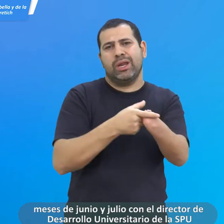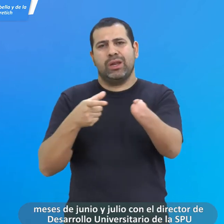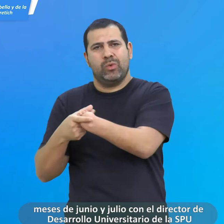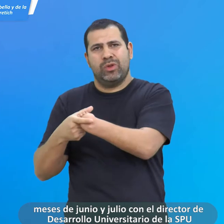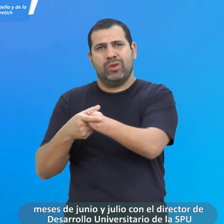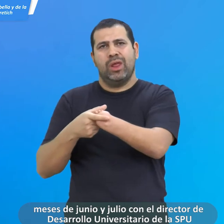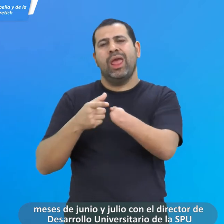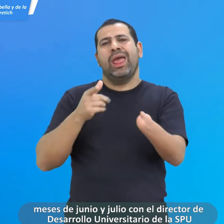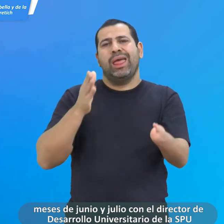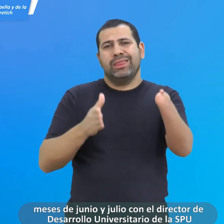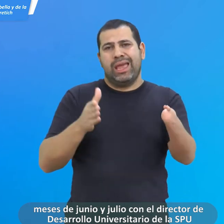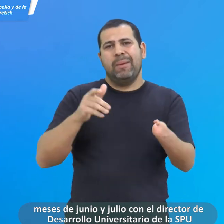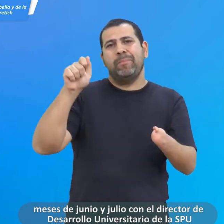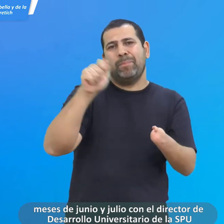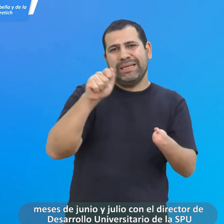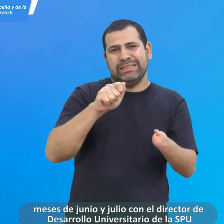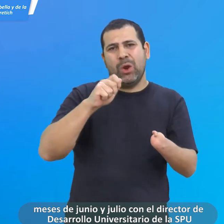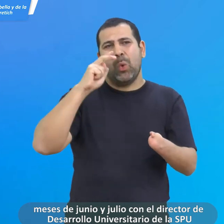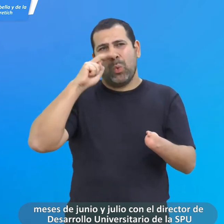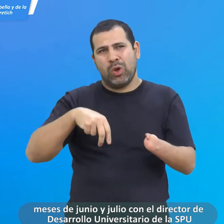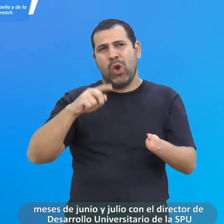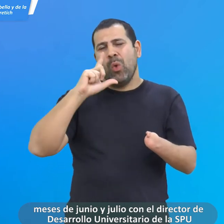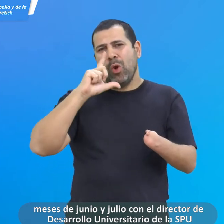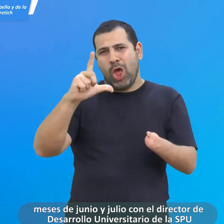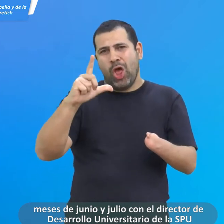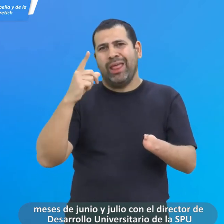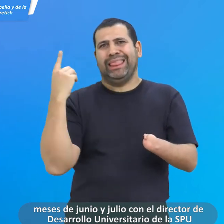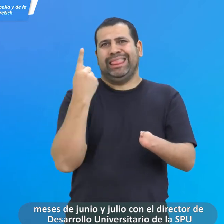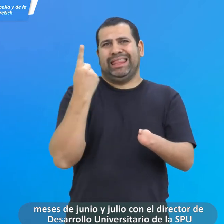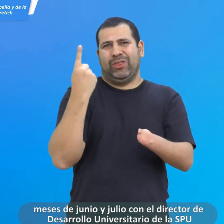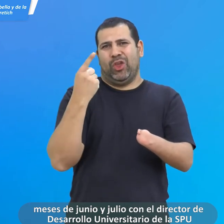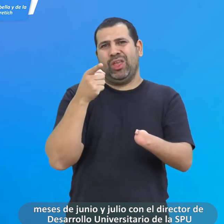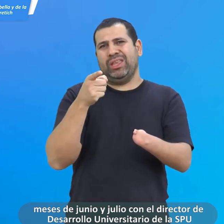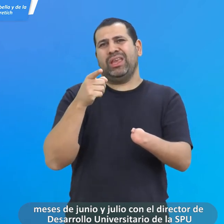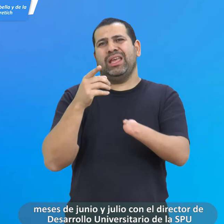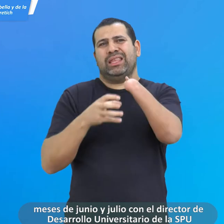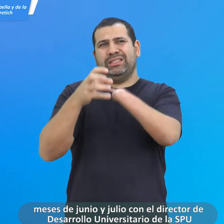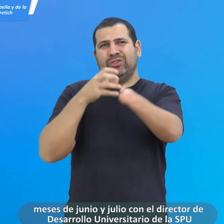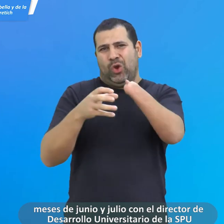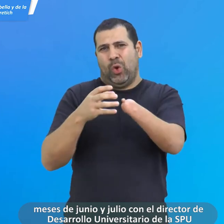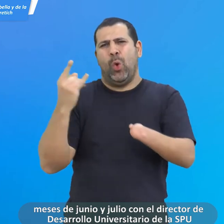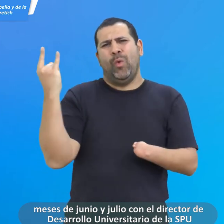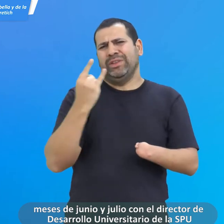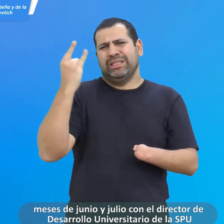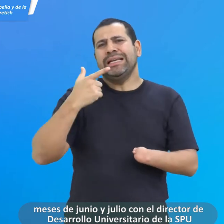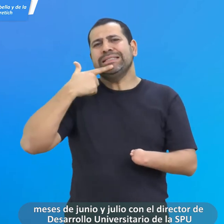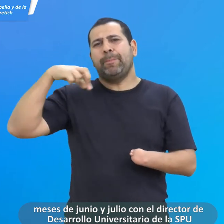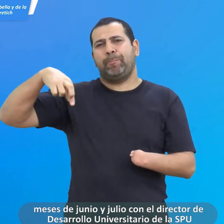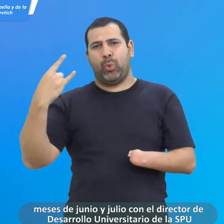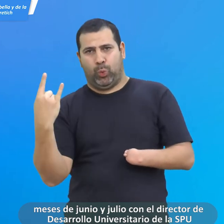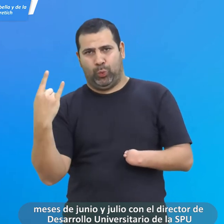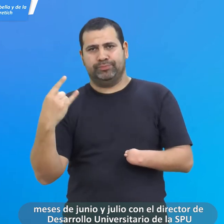oportunidades entre los meses de junio y julio con el Director de Desarrollo Universitario